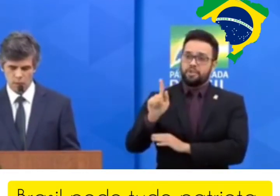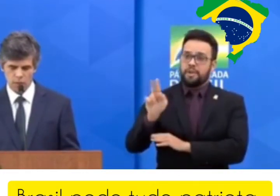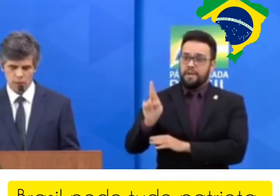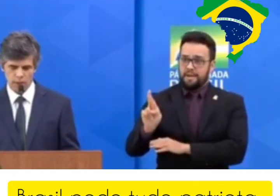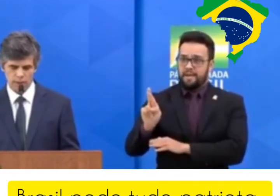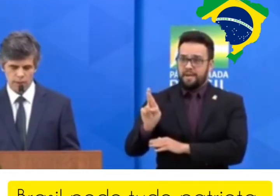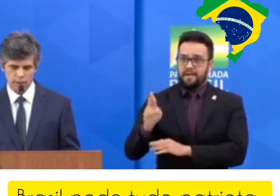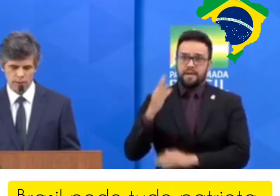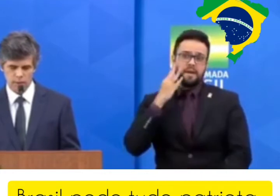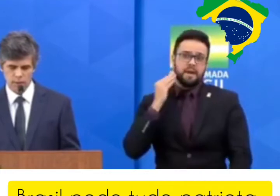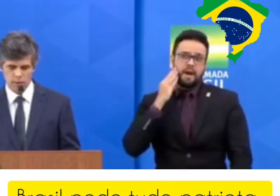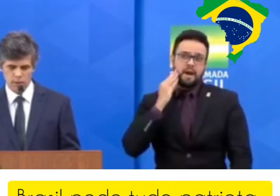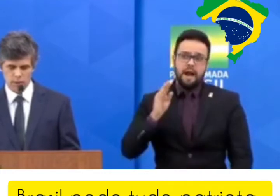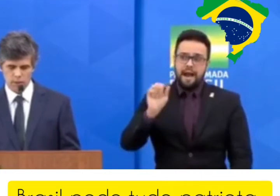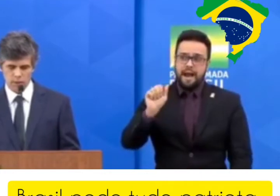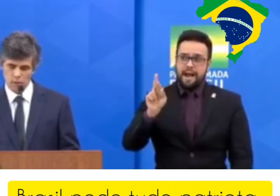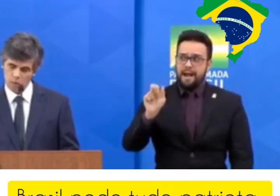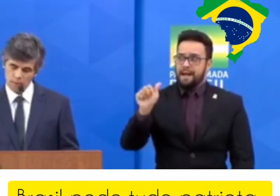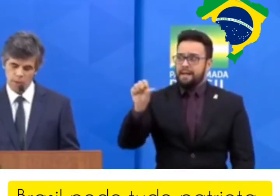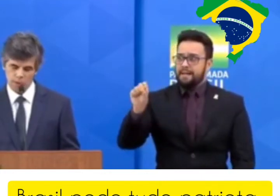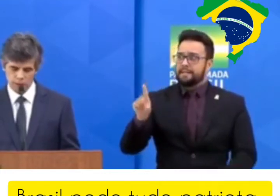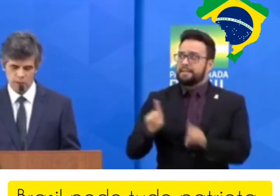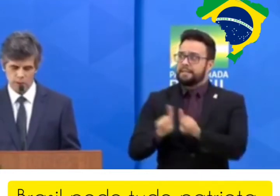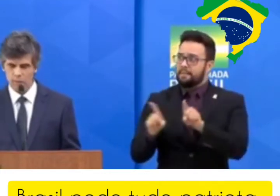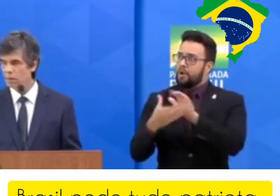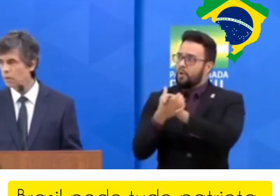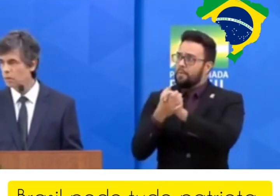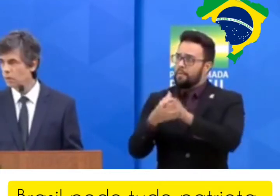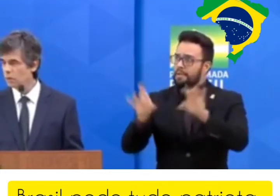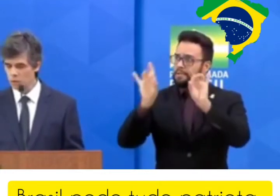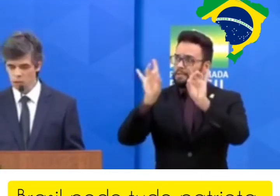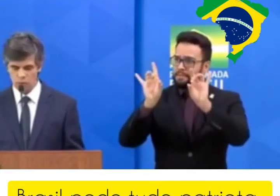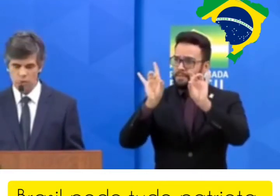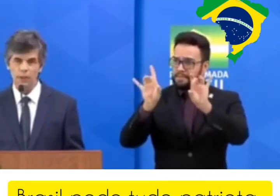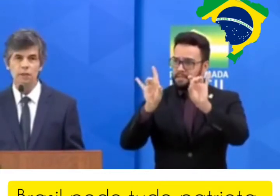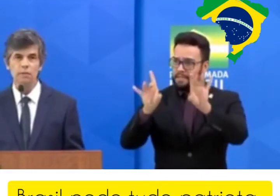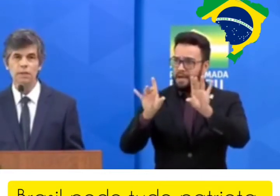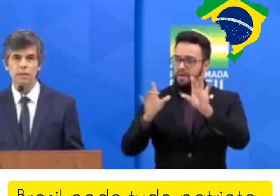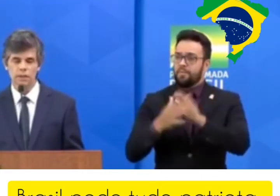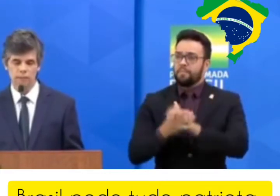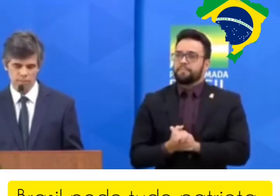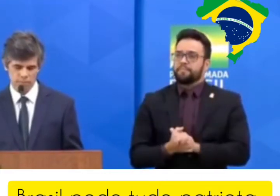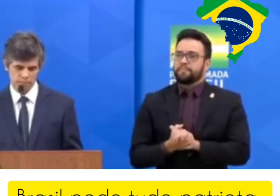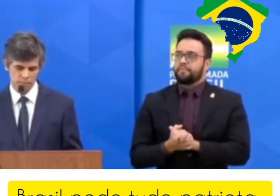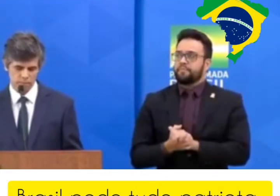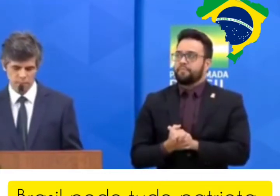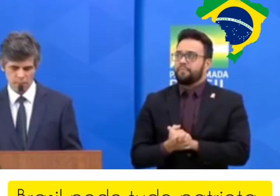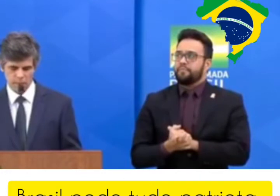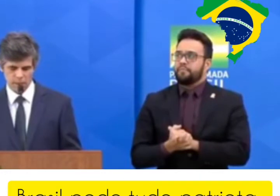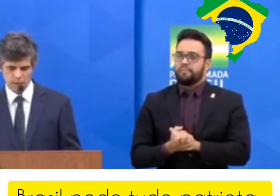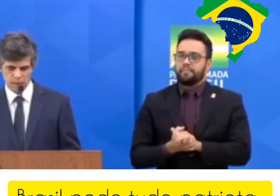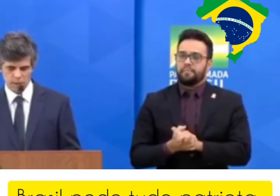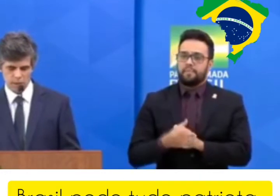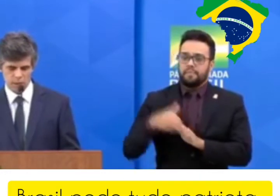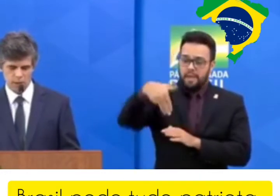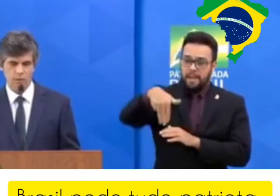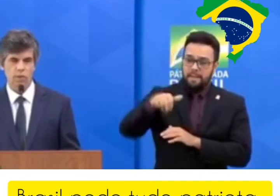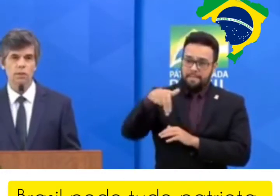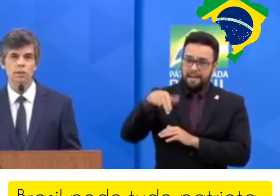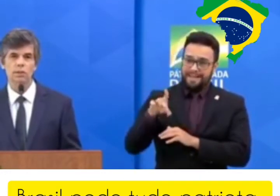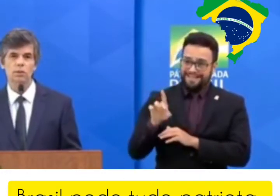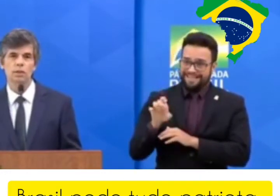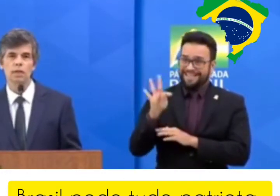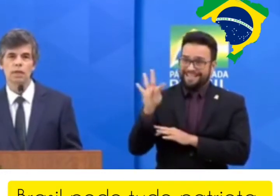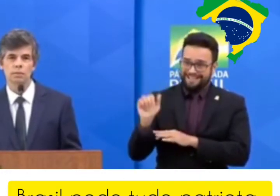República, Augusto Aras, um cumprimento especial ao Dr. Luiz Henrique Mandetta, senhoras